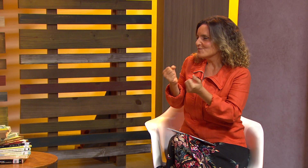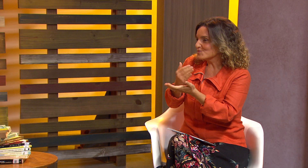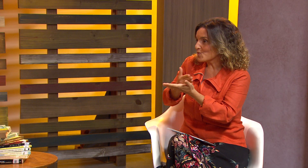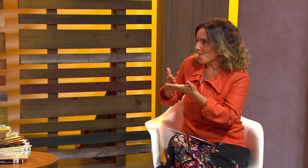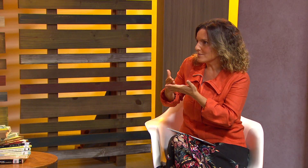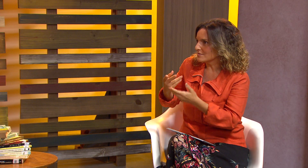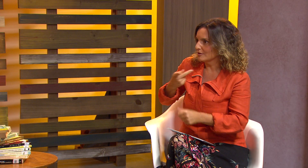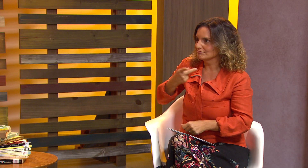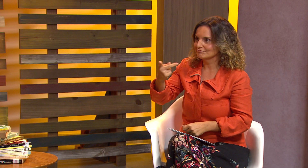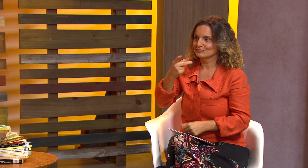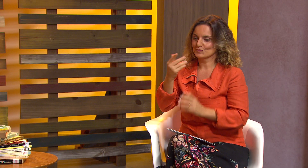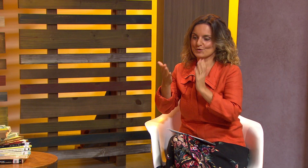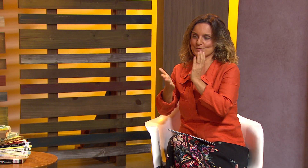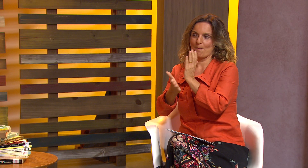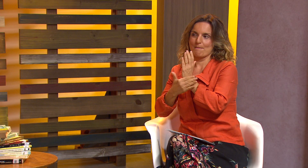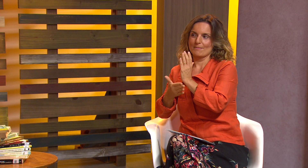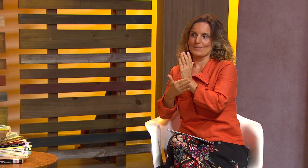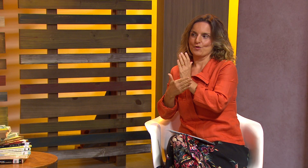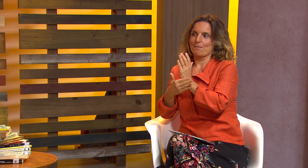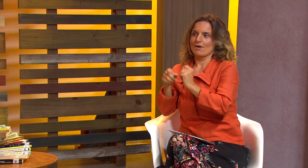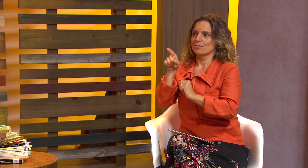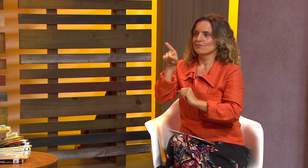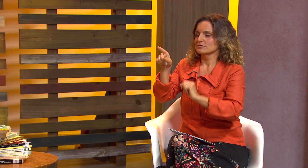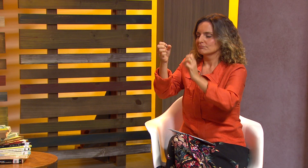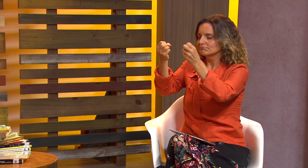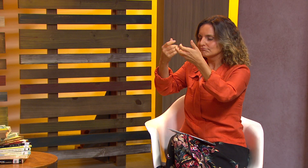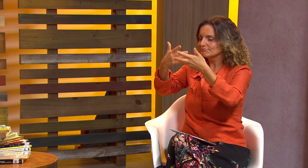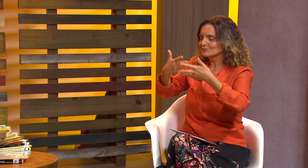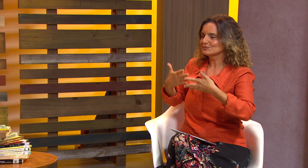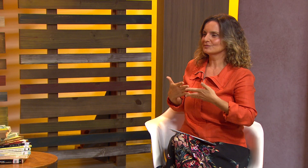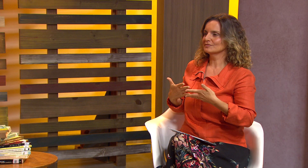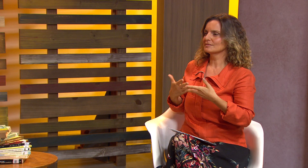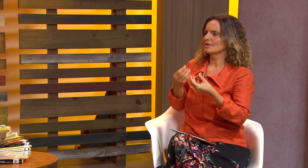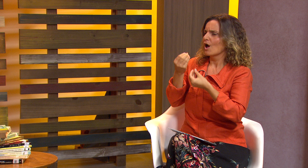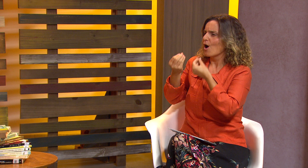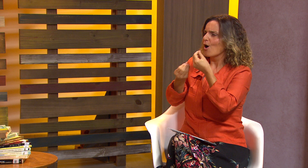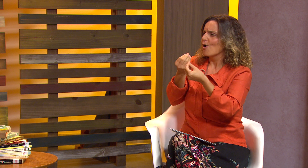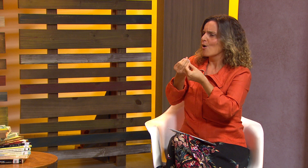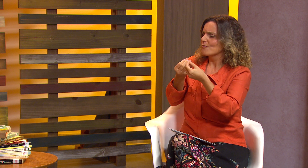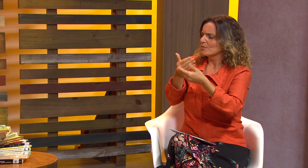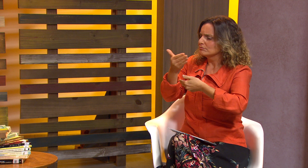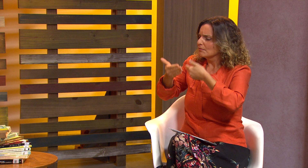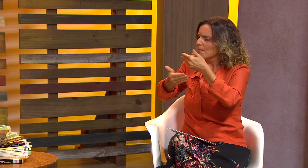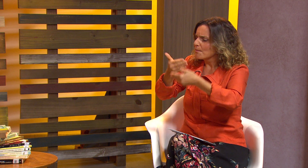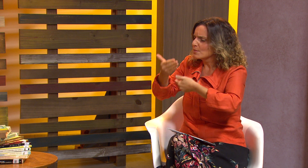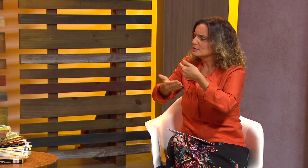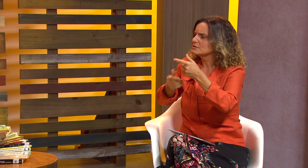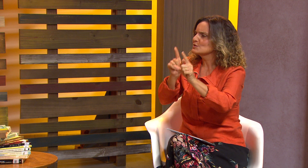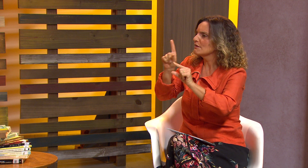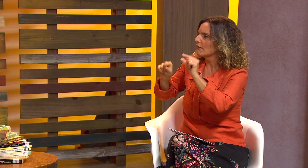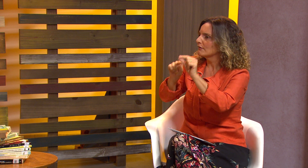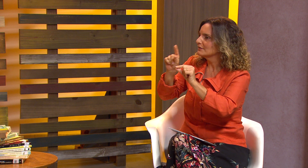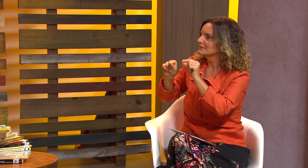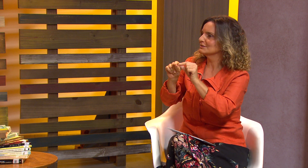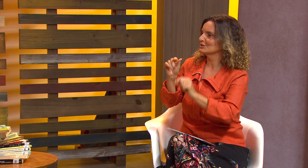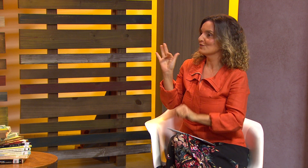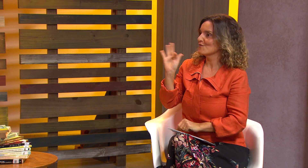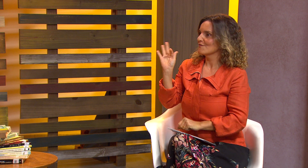Vamos começar o nosso bate-papo com você, nos contando como foi o processo seletivo para ingressar